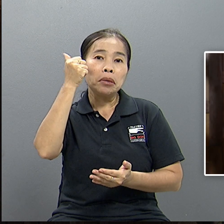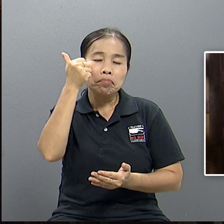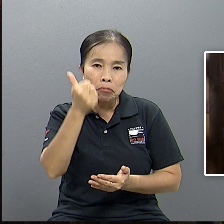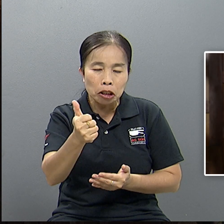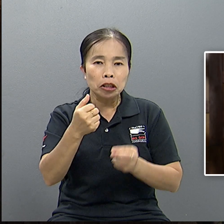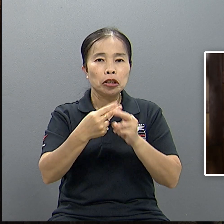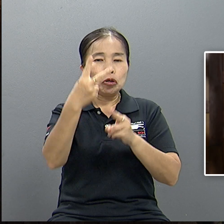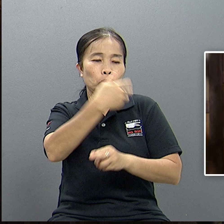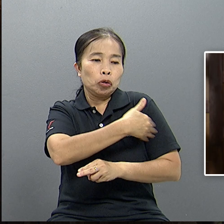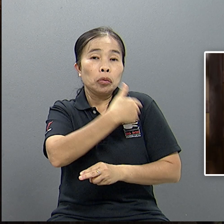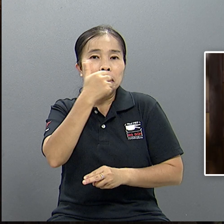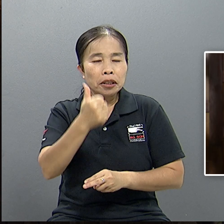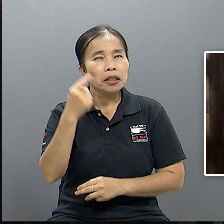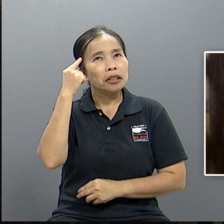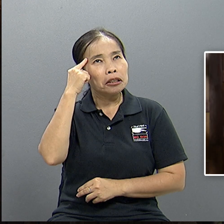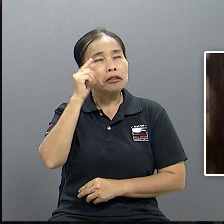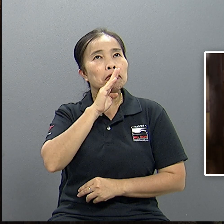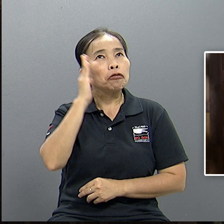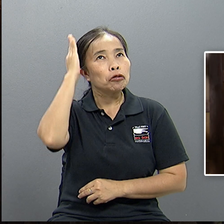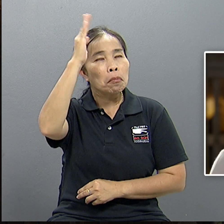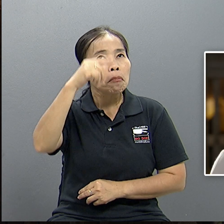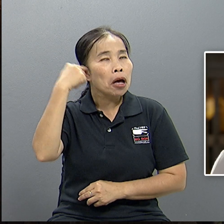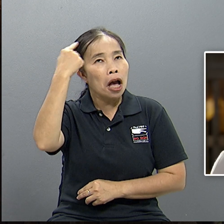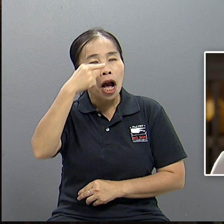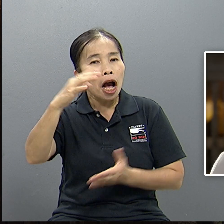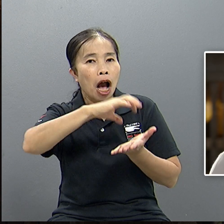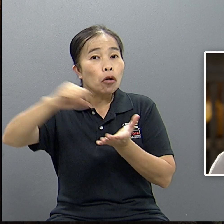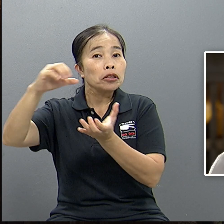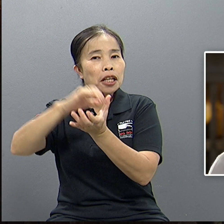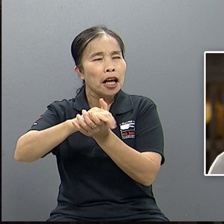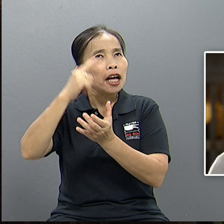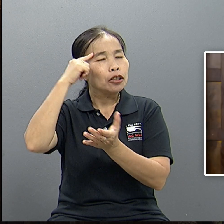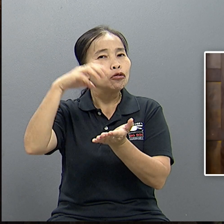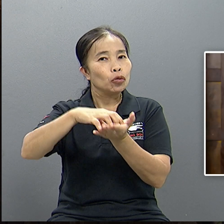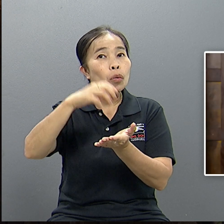ใครได้ไปเป็นเขยเนี่ยคงจะโชคดี คุณทองสำลีคิดอะไรอยู่ครับ